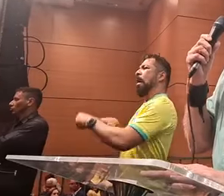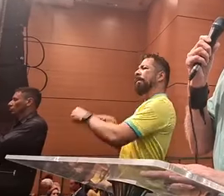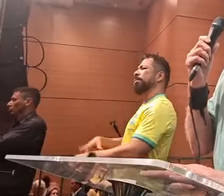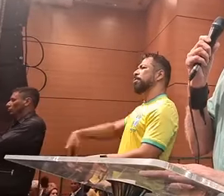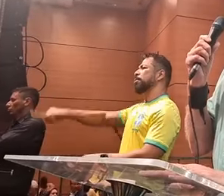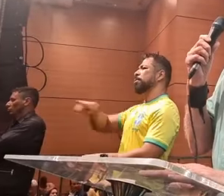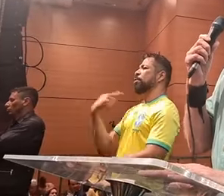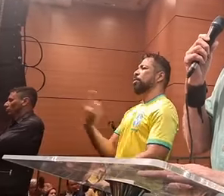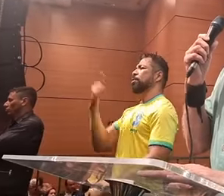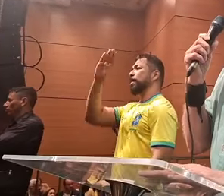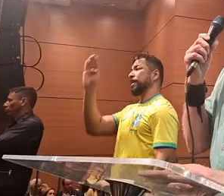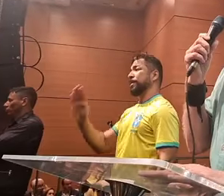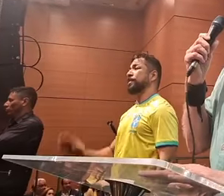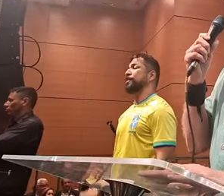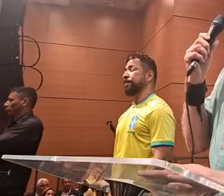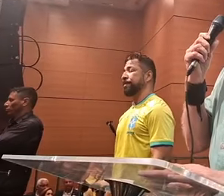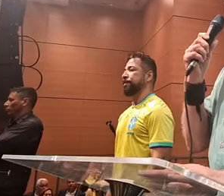Brasil.